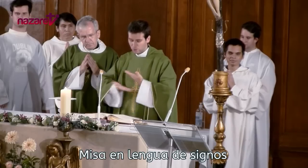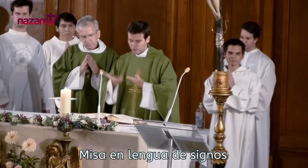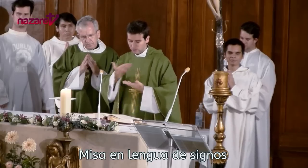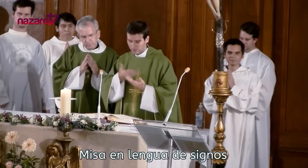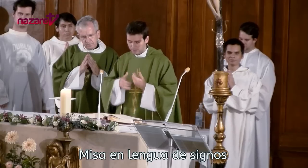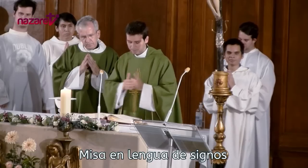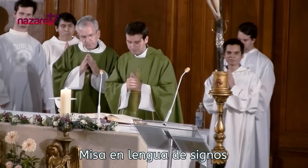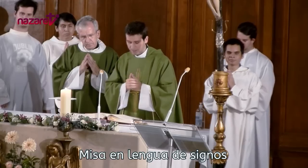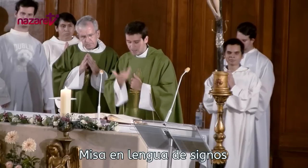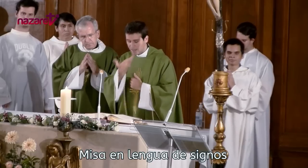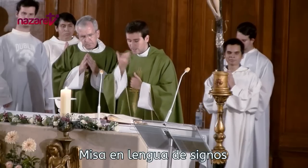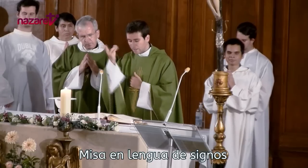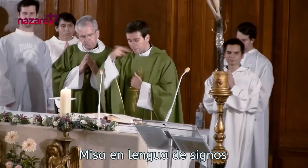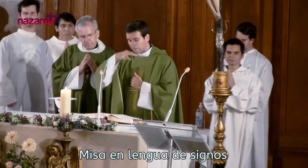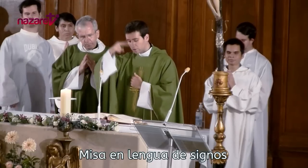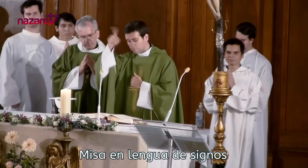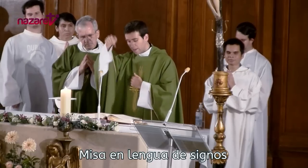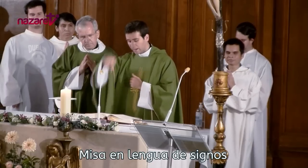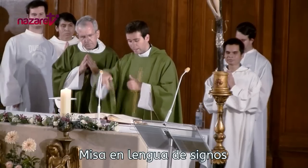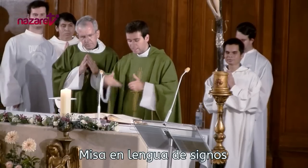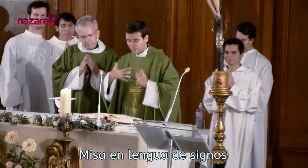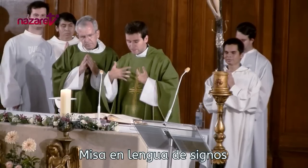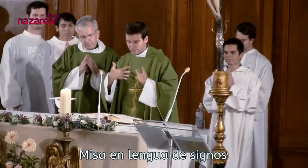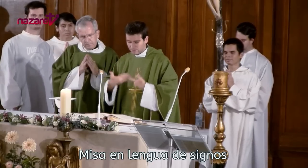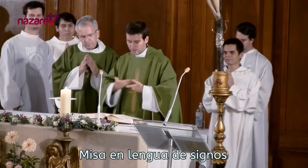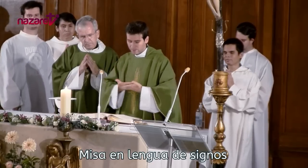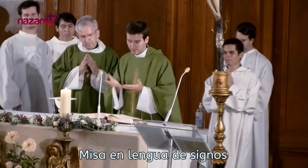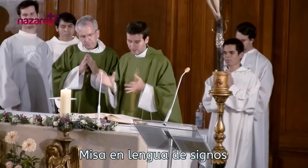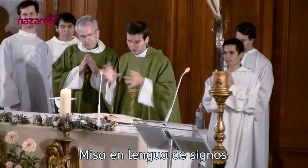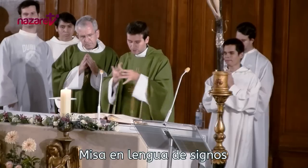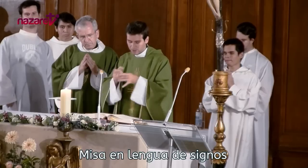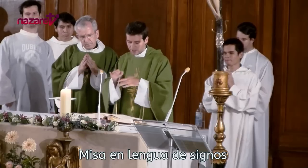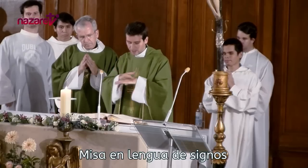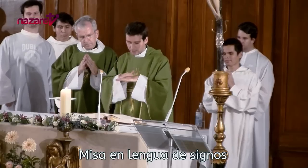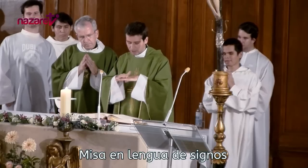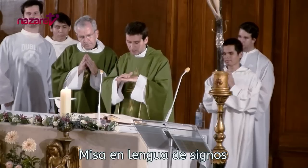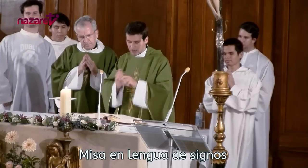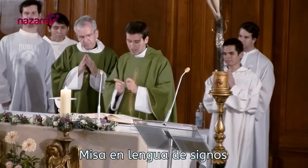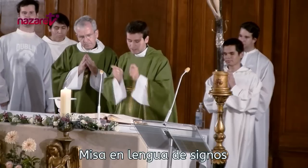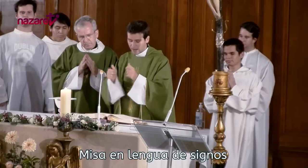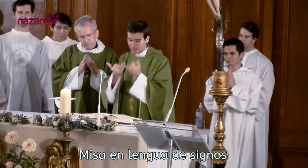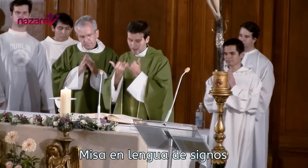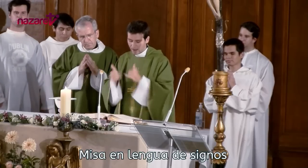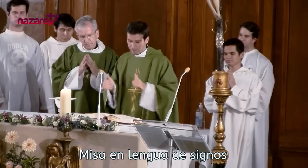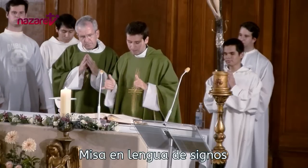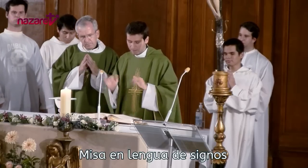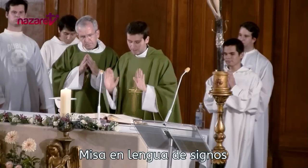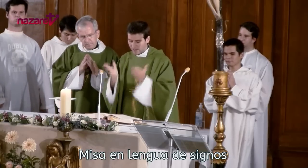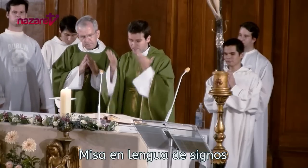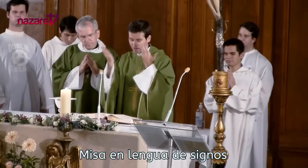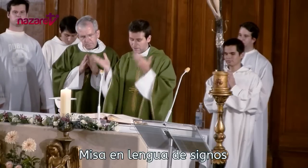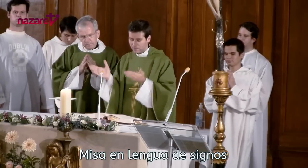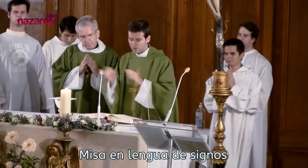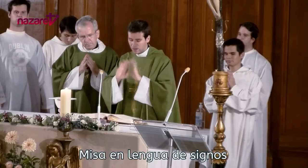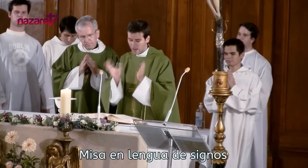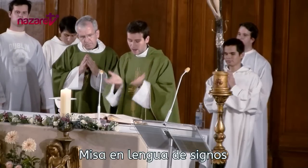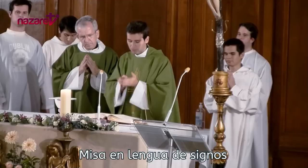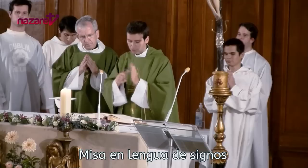ayuda. Te pedimos, Padre, que esta víctima de reconciliación traiga la paz y la salvación al mundo